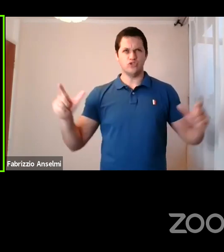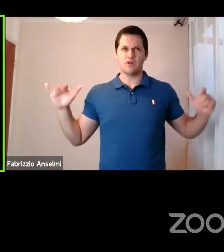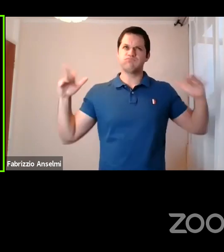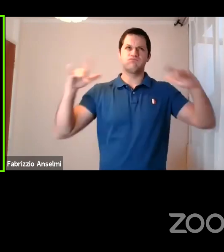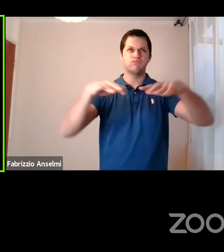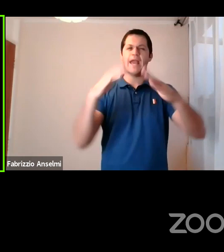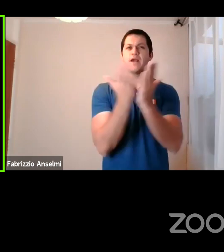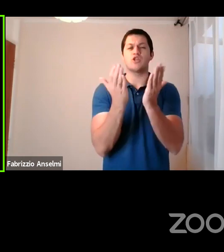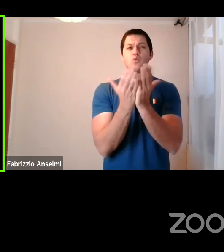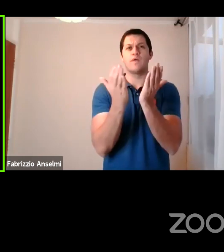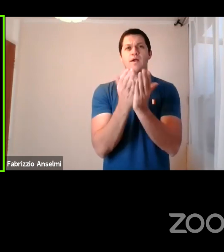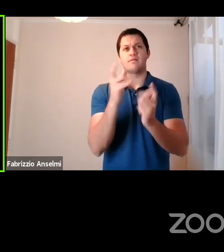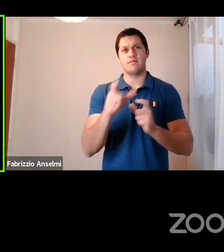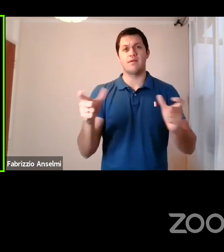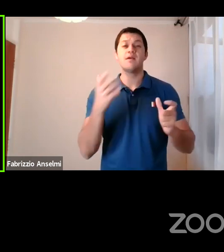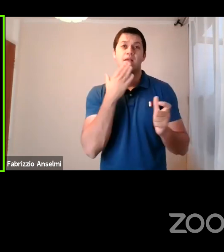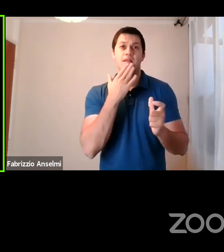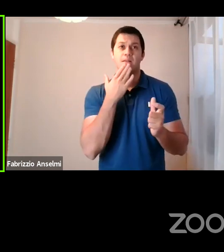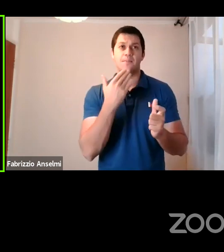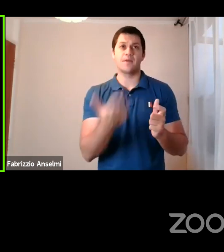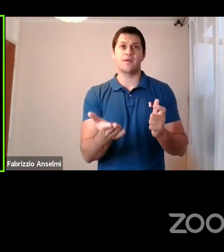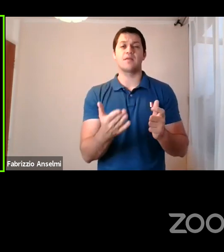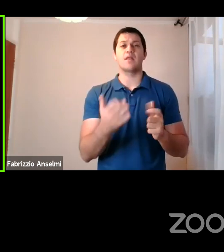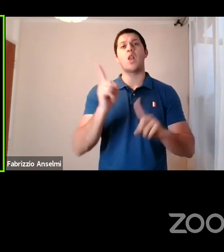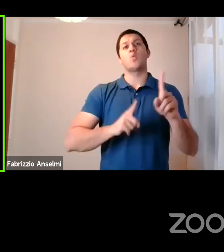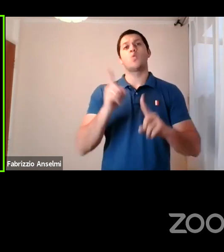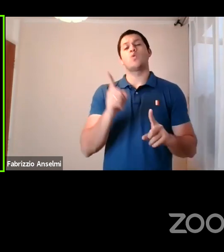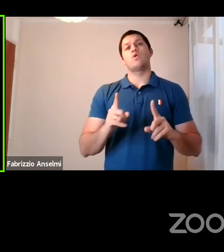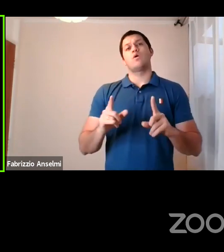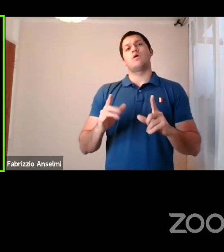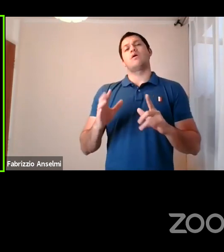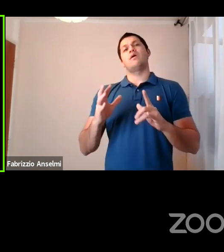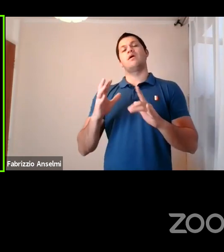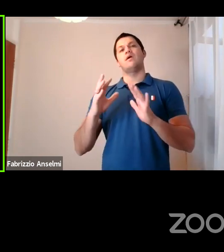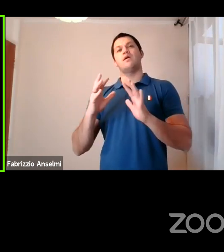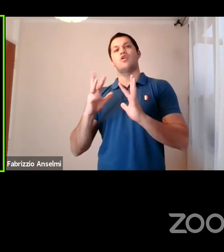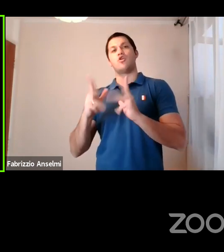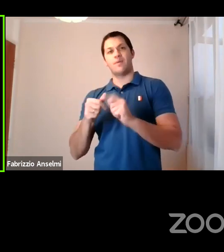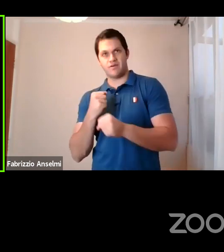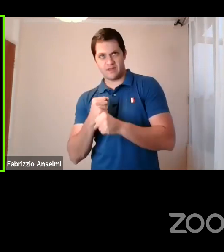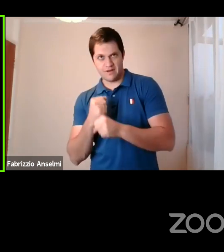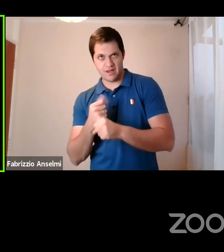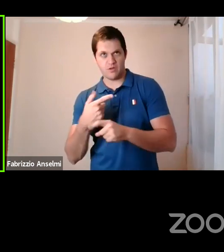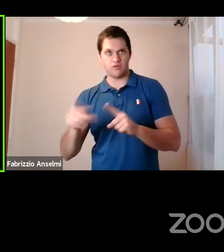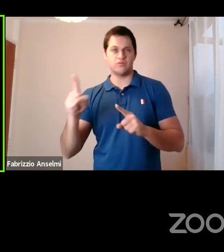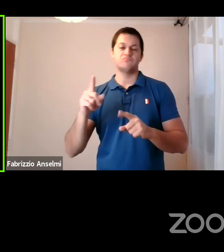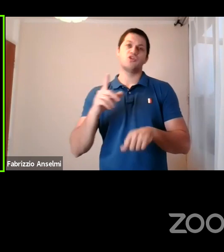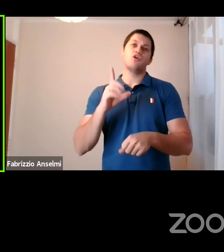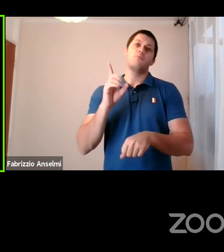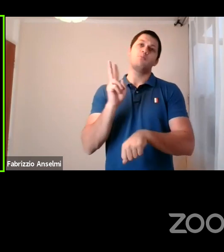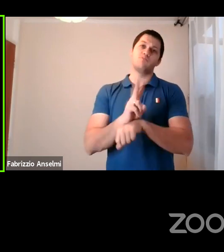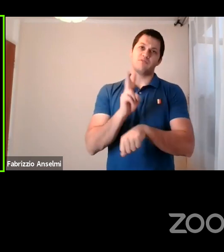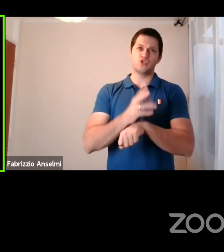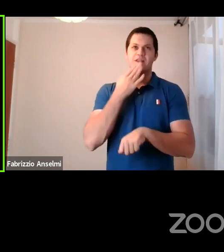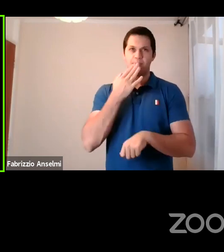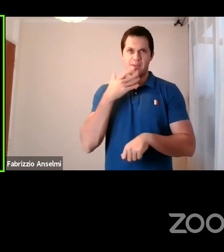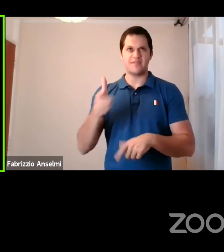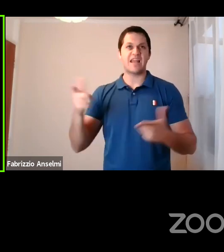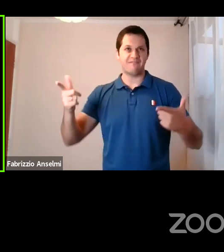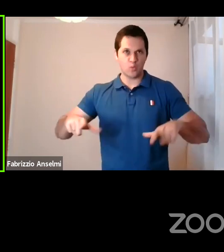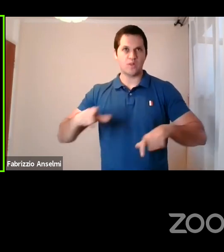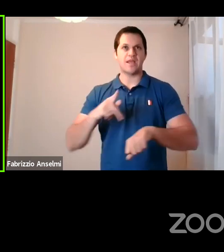estudiantes y de colegas, docentes también de la facultad, y fue muy bien recibida.